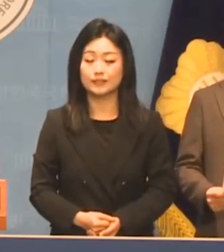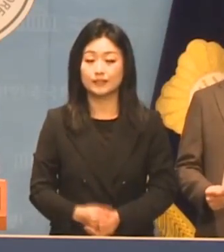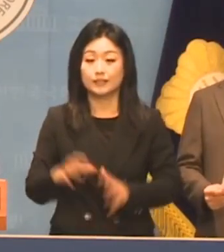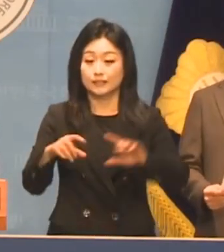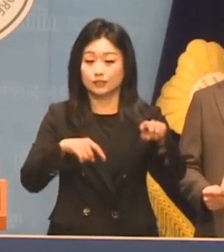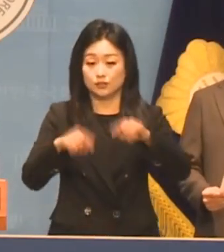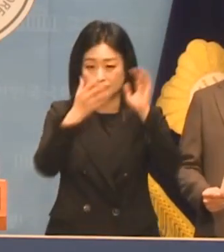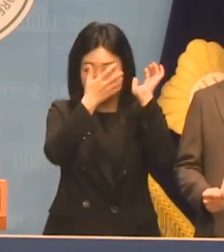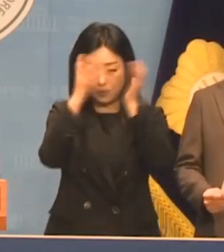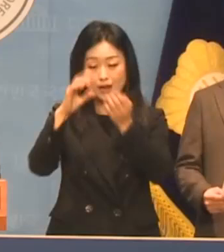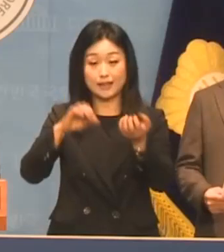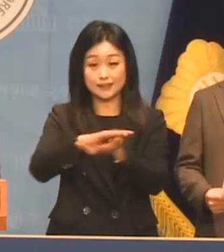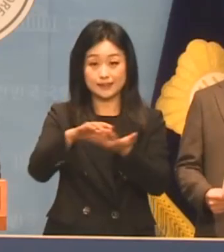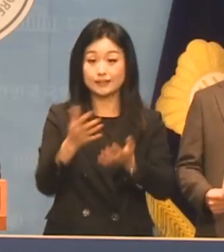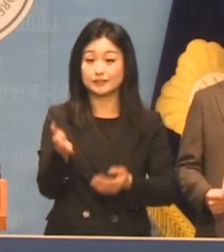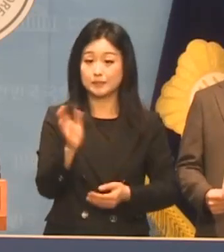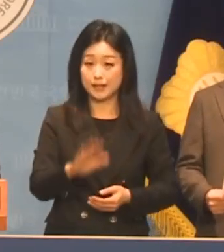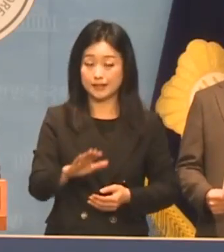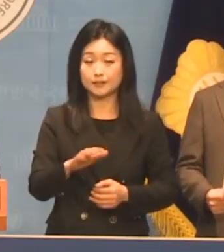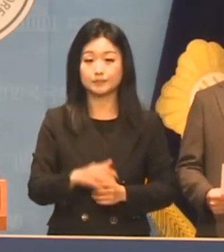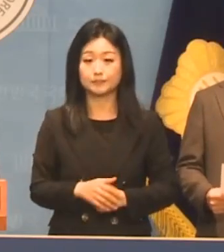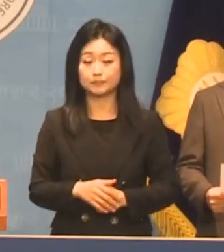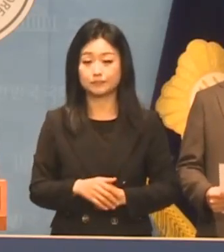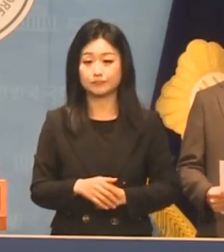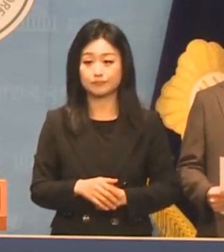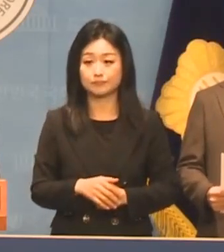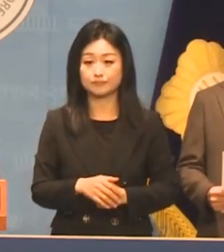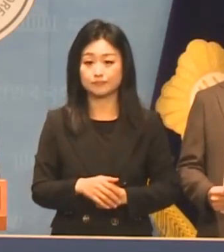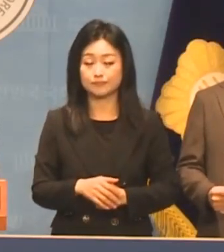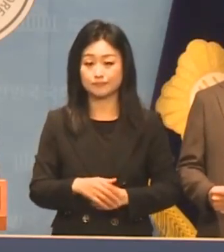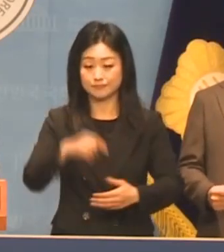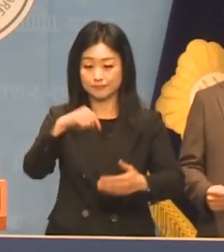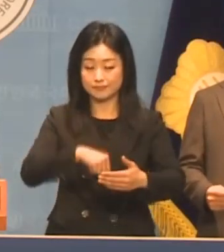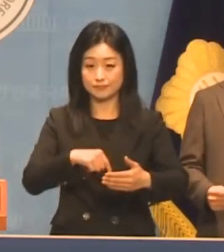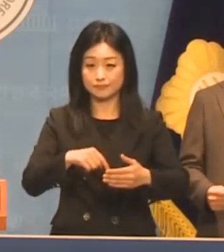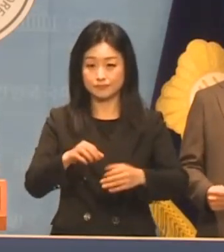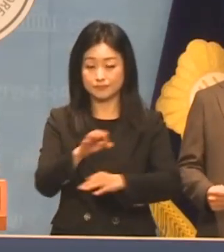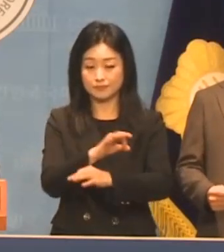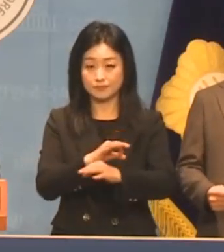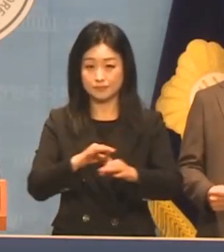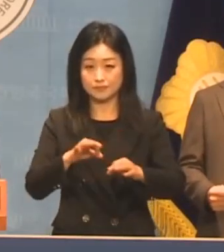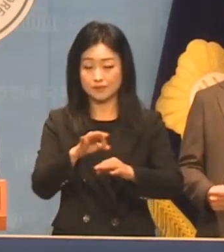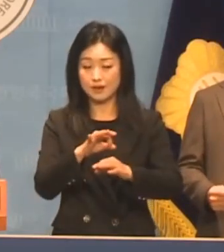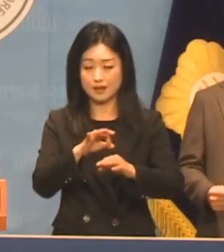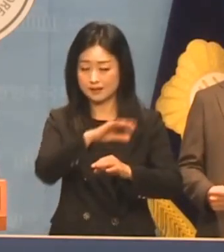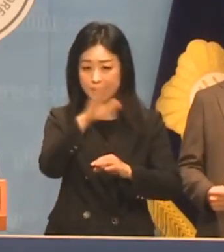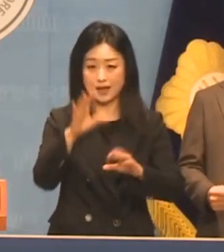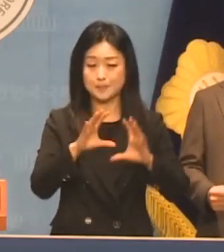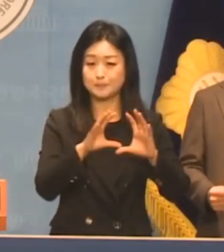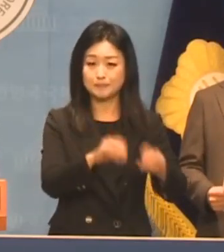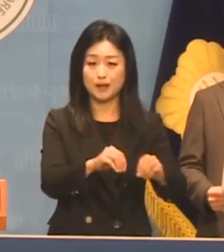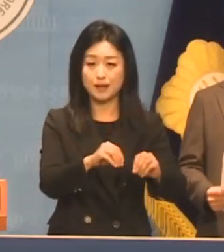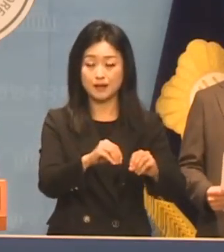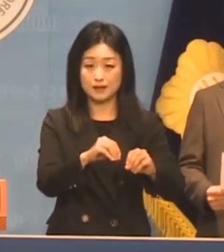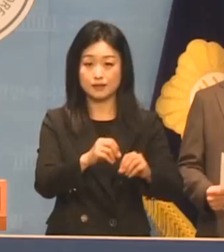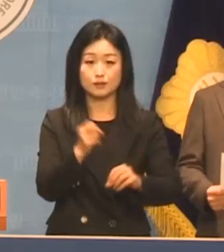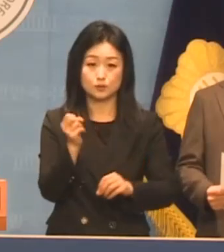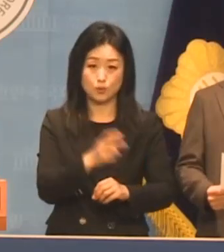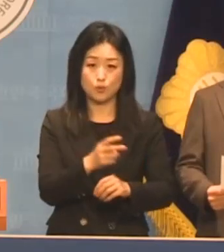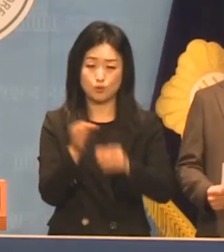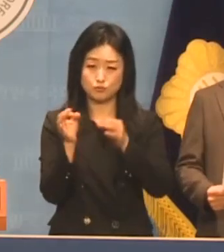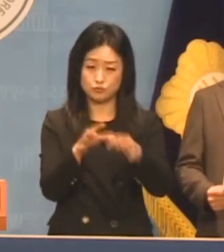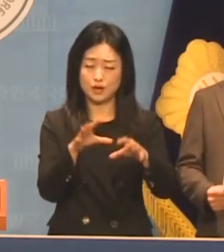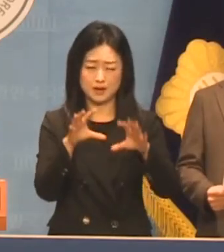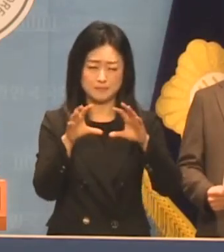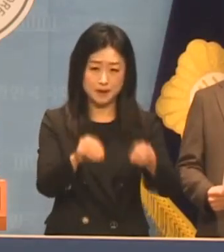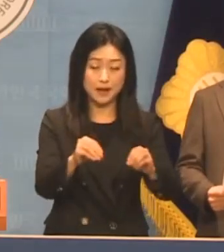정치적 혼란 속에서 내수 올스톱, 투자 올스톱, 모든 비즈니스 논의가 올스톱이